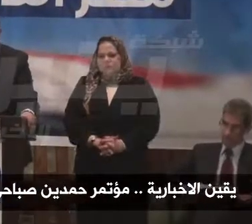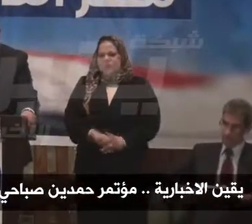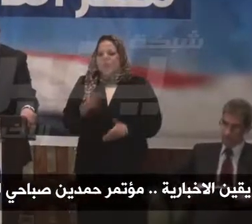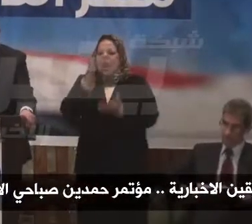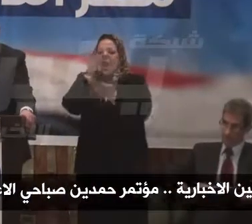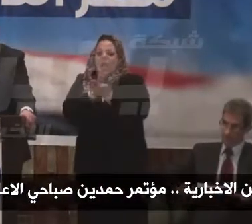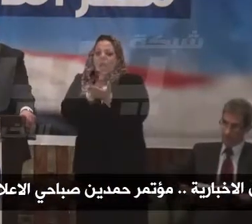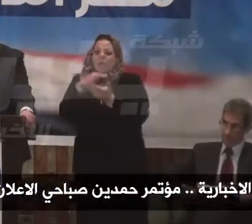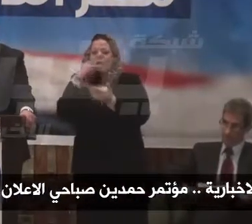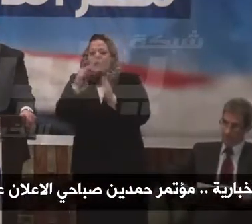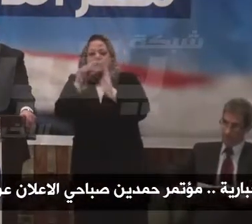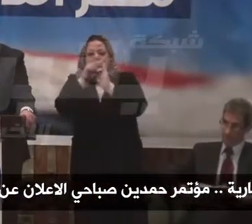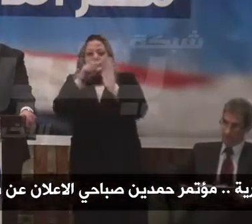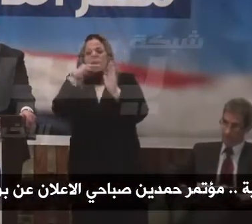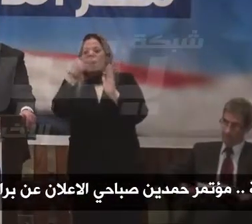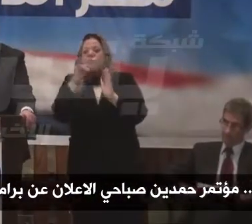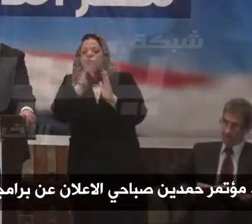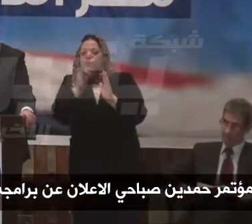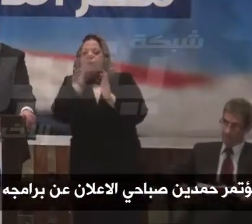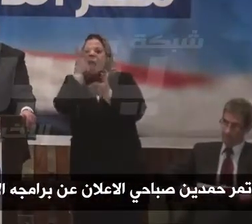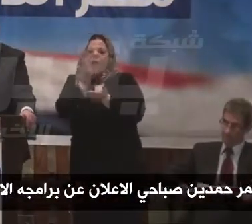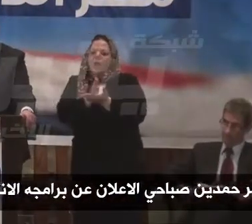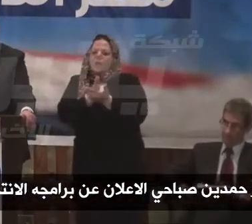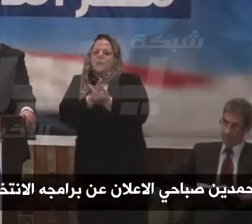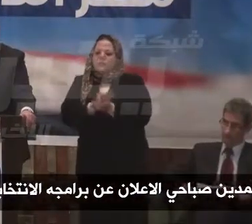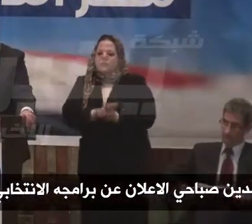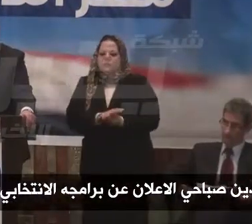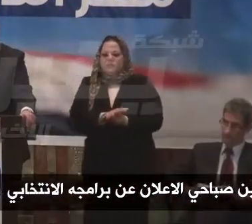الحق في الغذاء